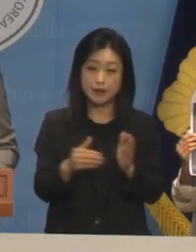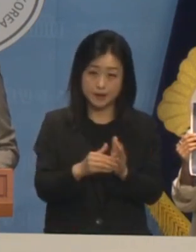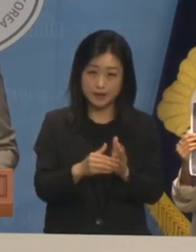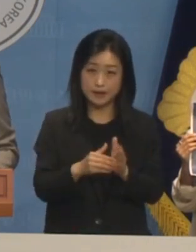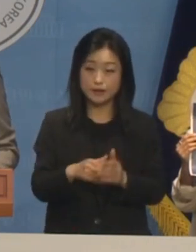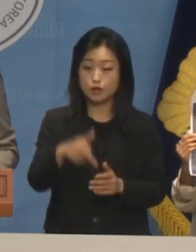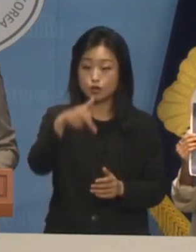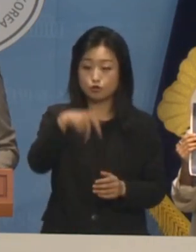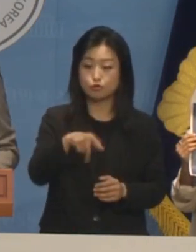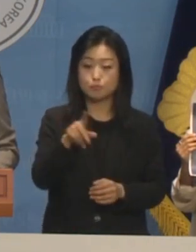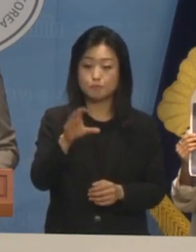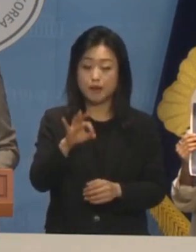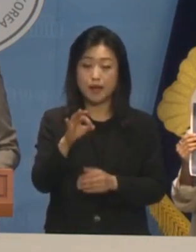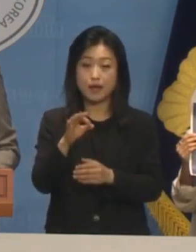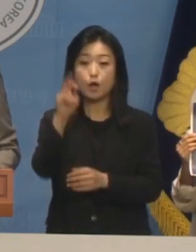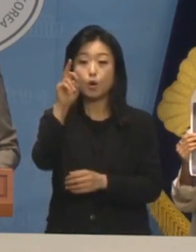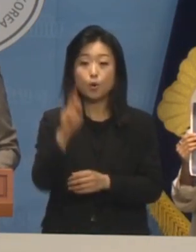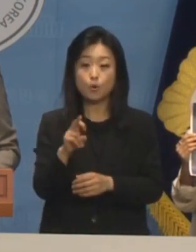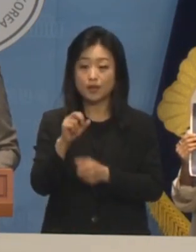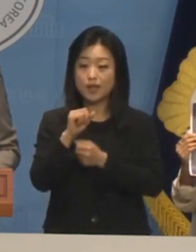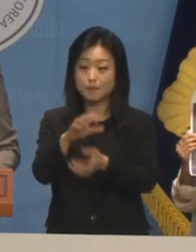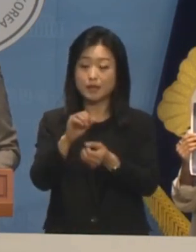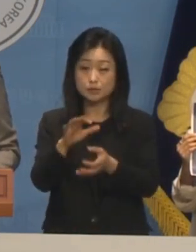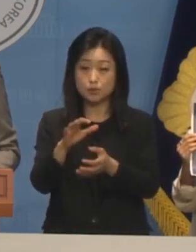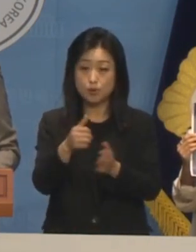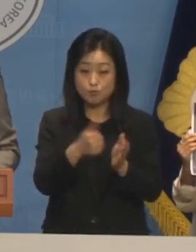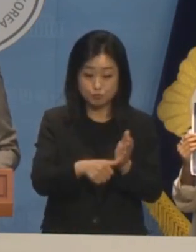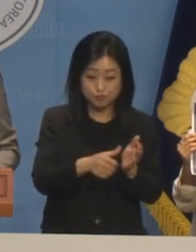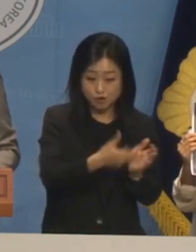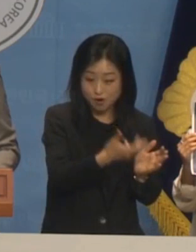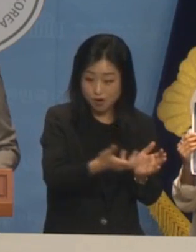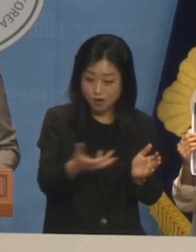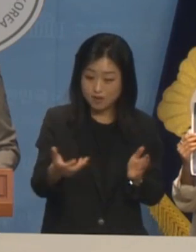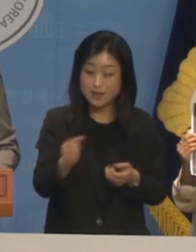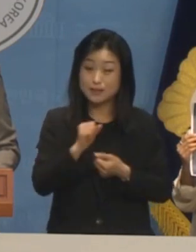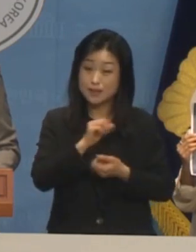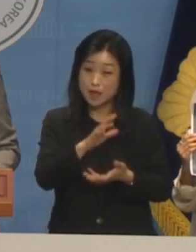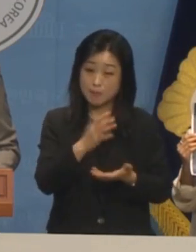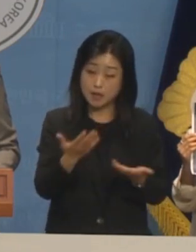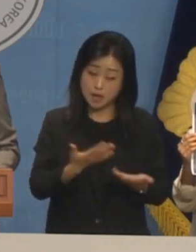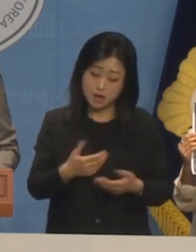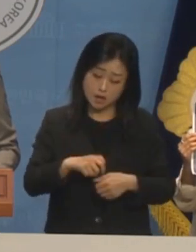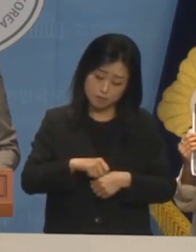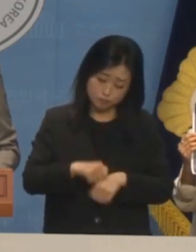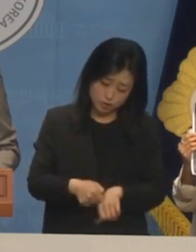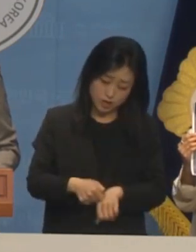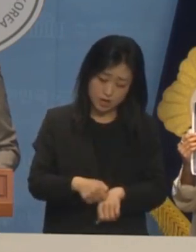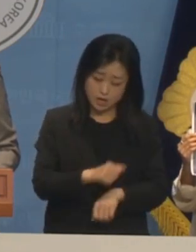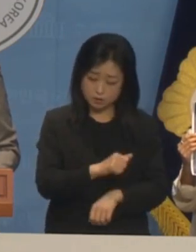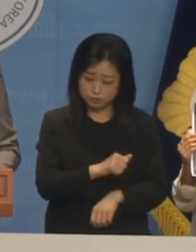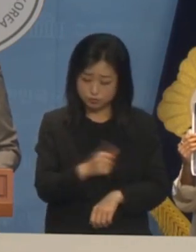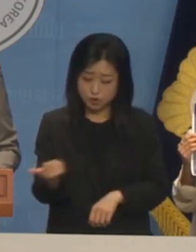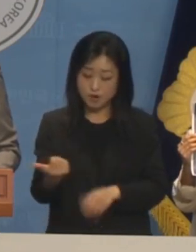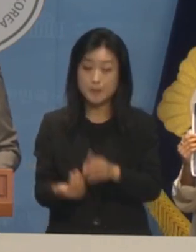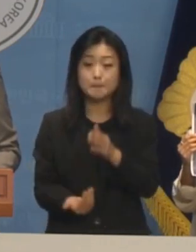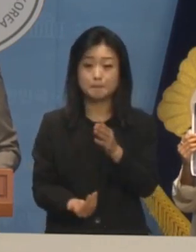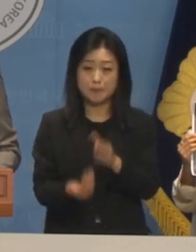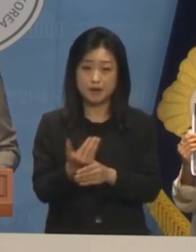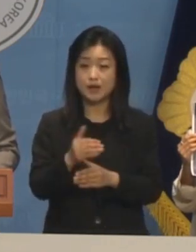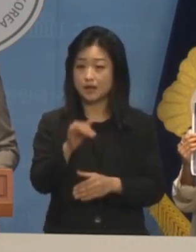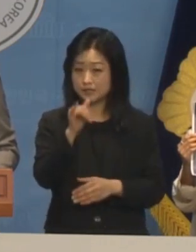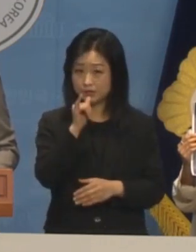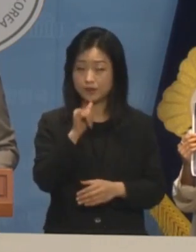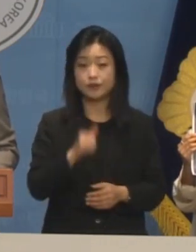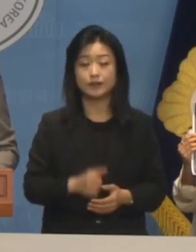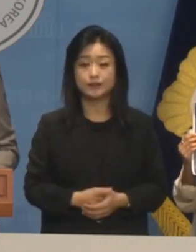쿠팡이 혁신이라고 자랑하는 로켓 배송 물류센터에서는 택배 노동자들이 과로사로 죽음을 맞이하는 비극이